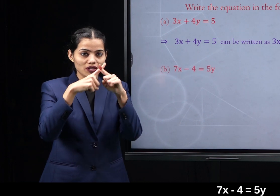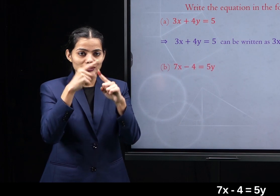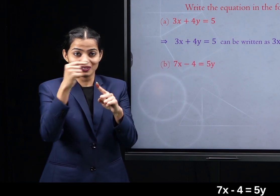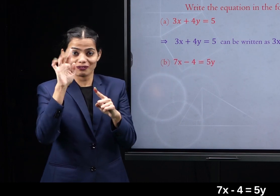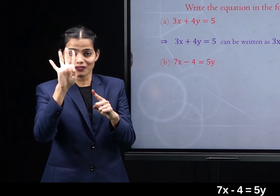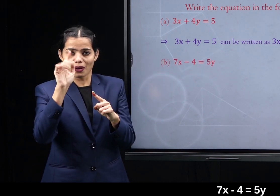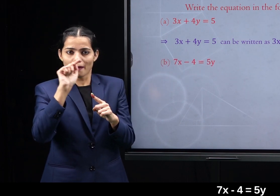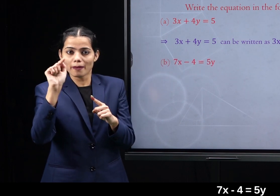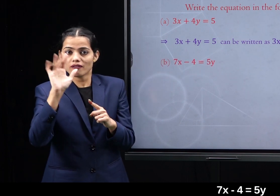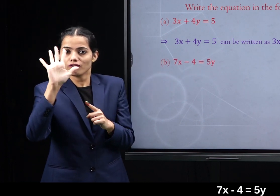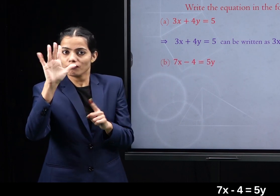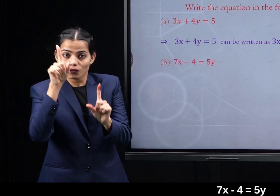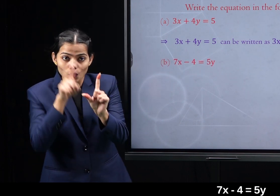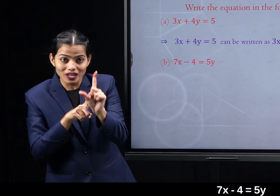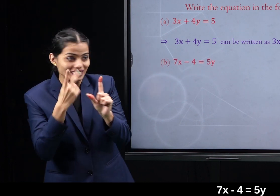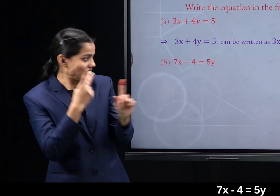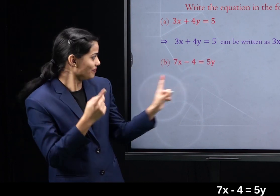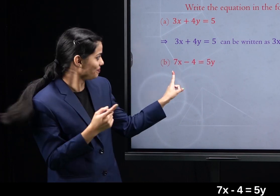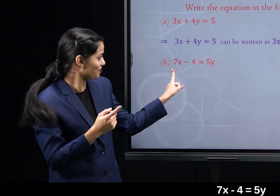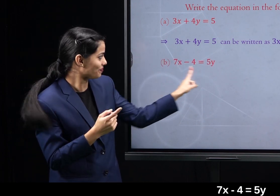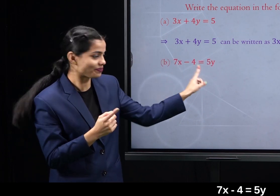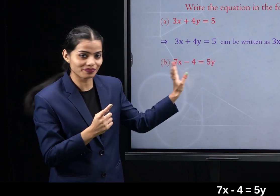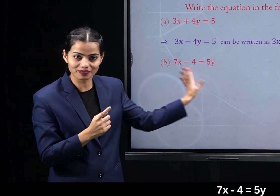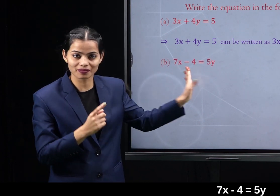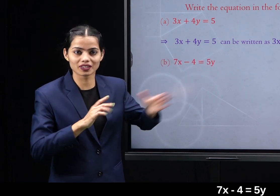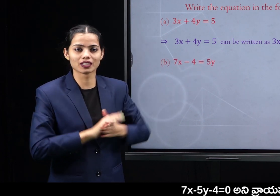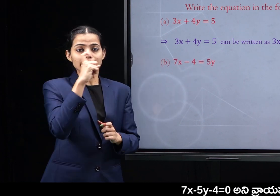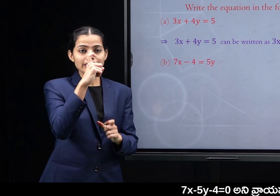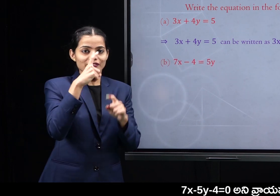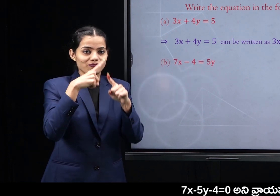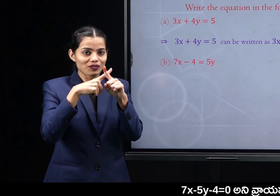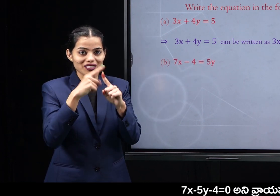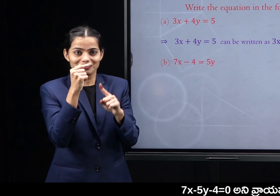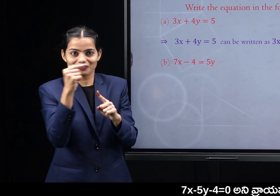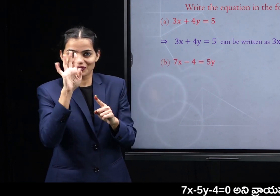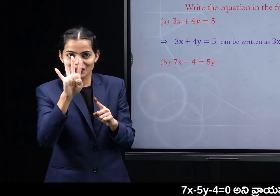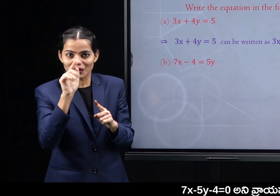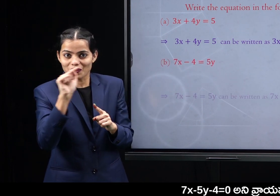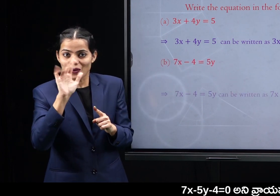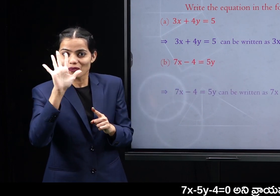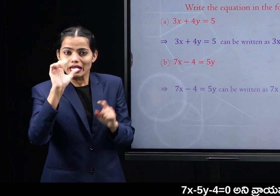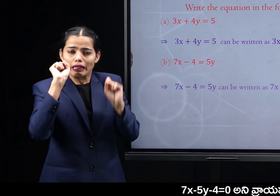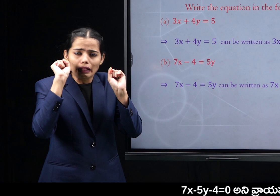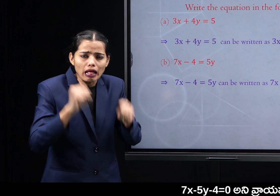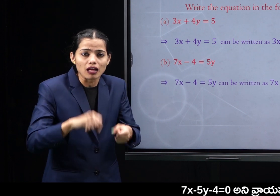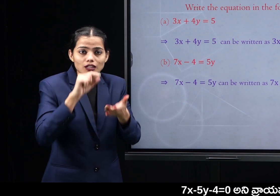7x - 4 = 5yని 7x - 5y - 4 అని రాయొచ్చు.